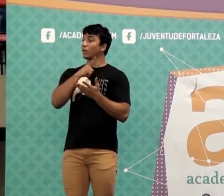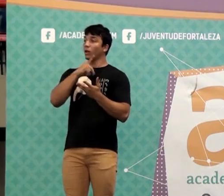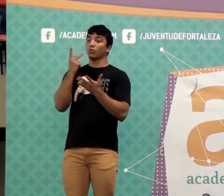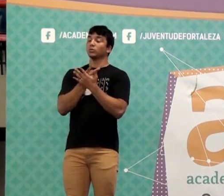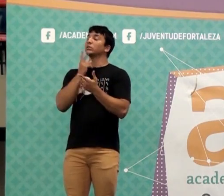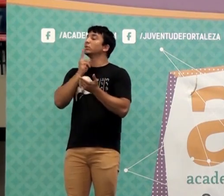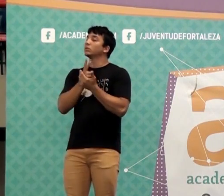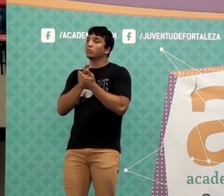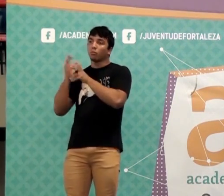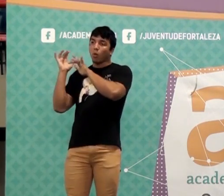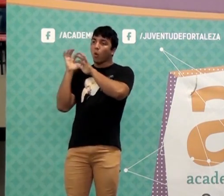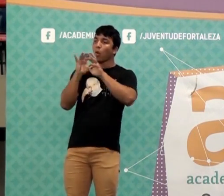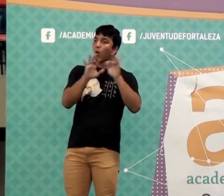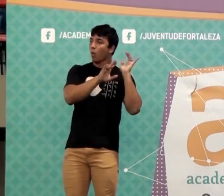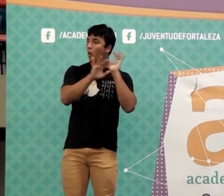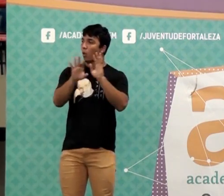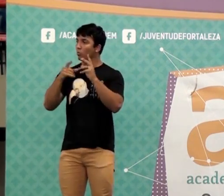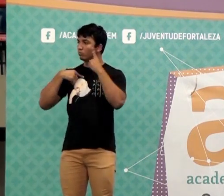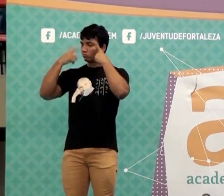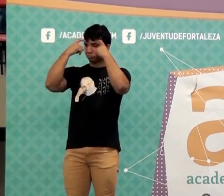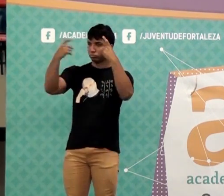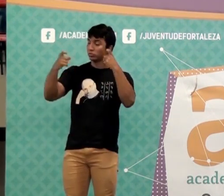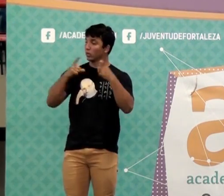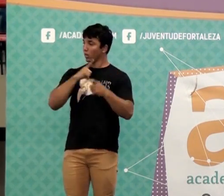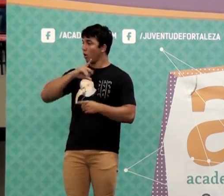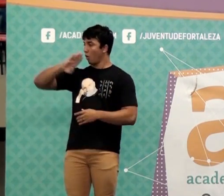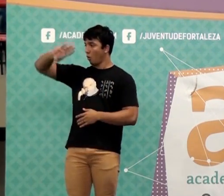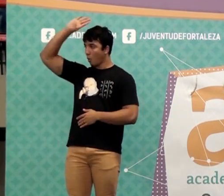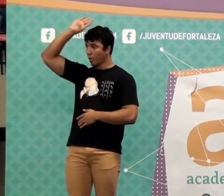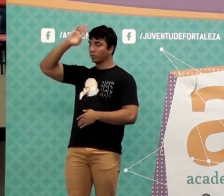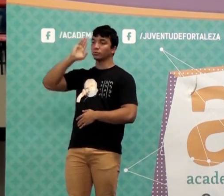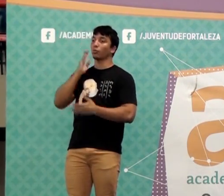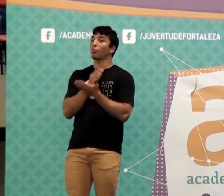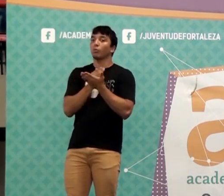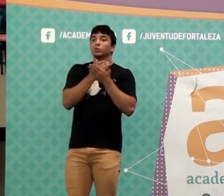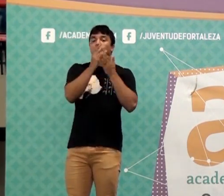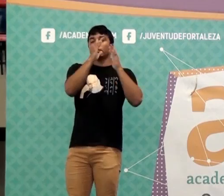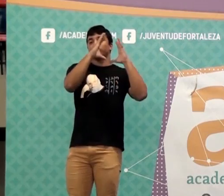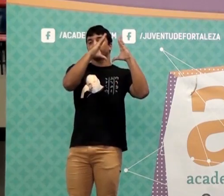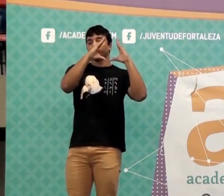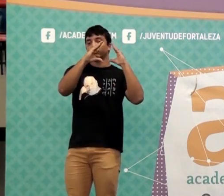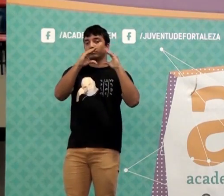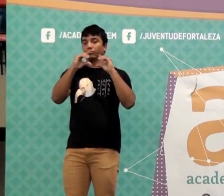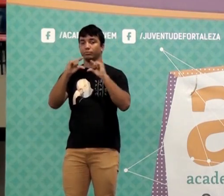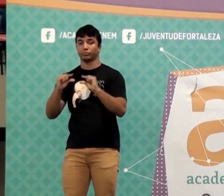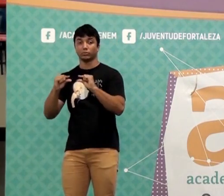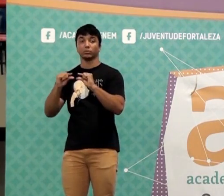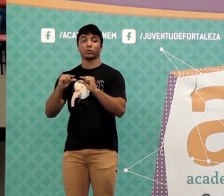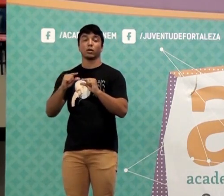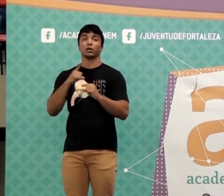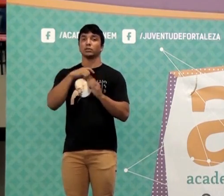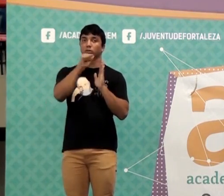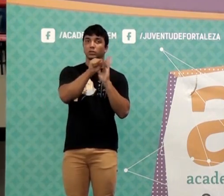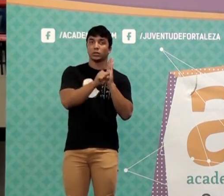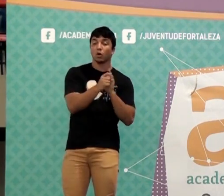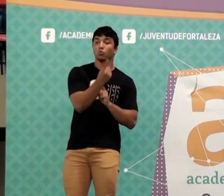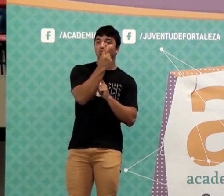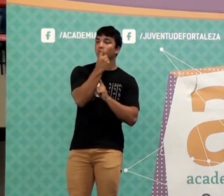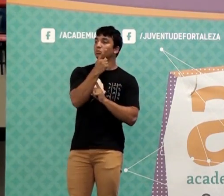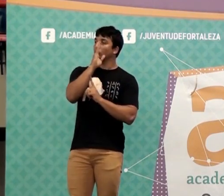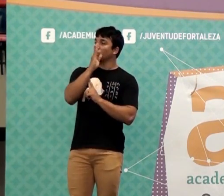invasões bárbaras. O Império Romano já estava em decadência desde o século I, se agravou no século